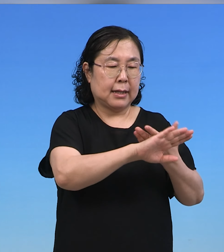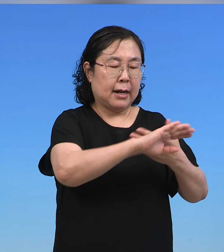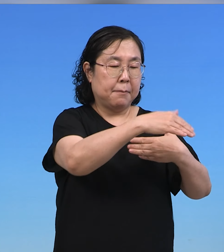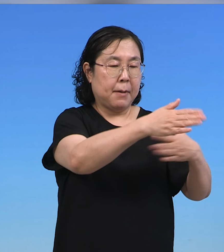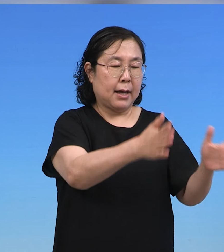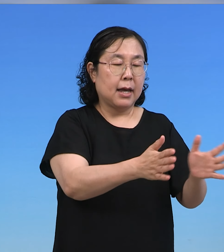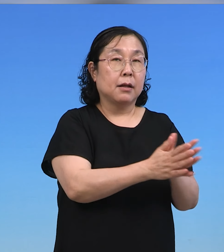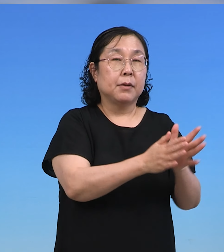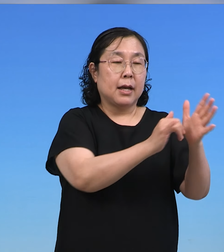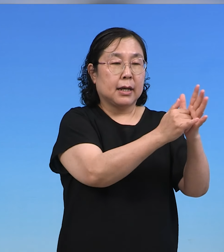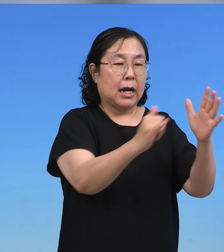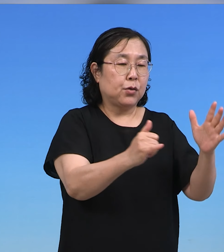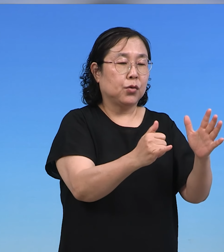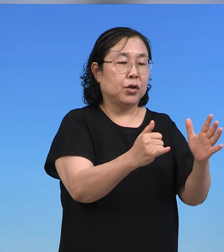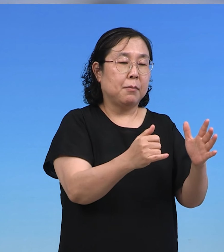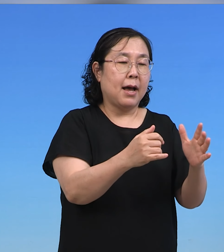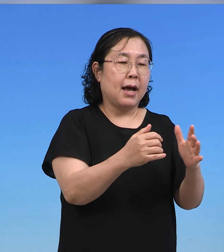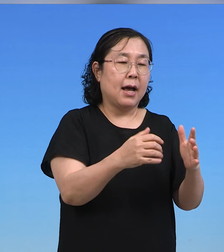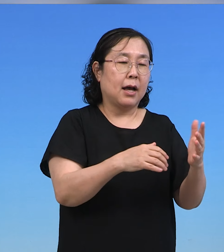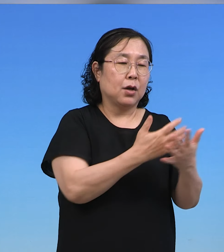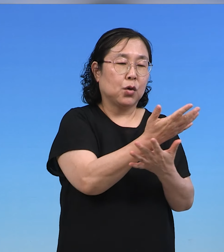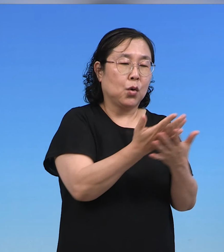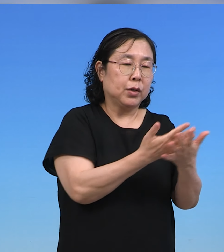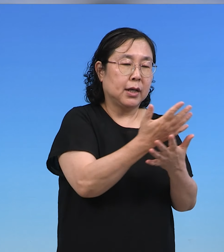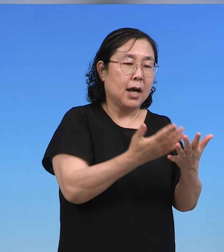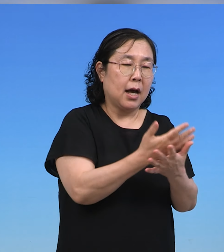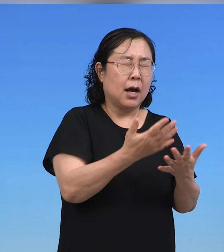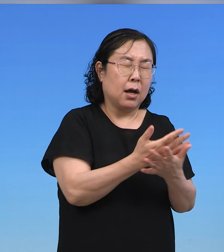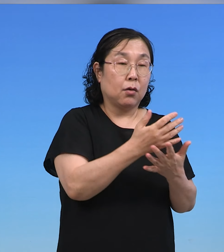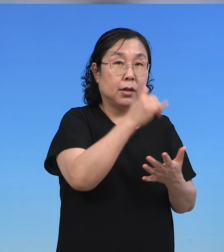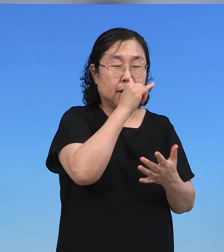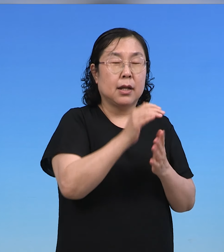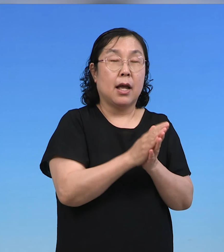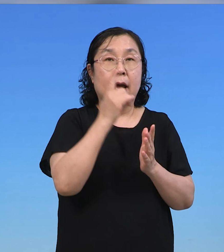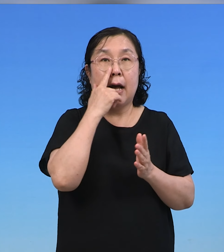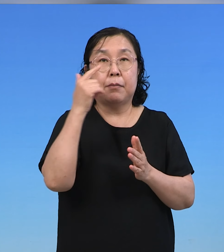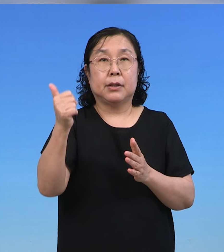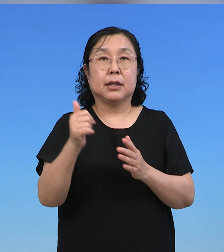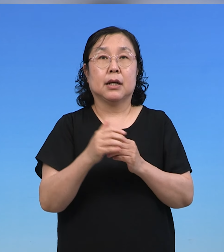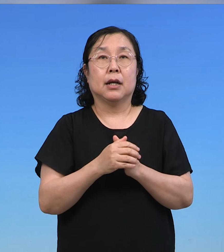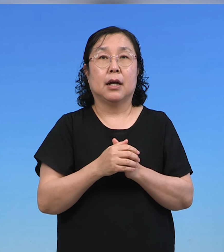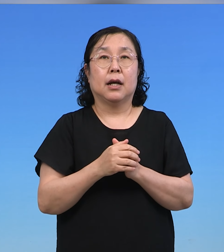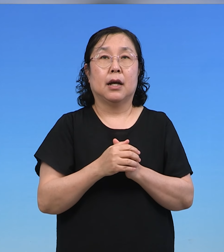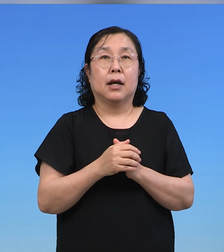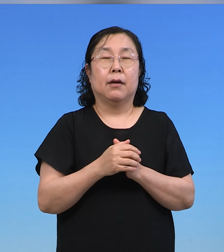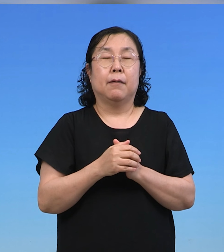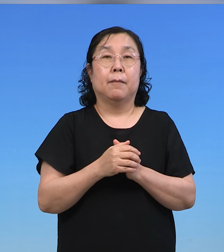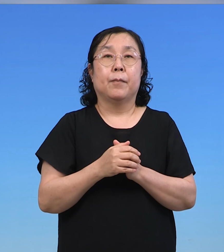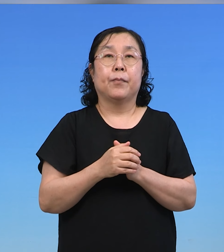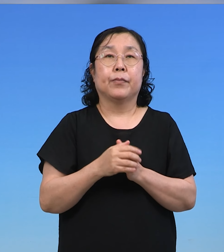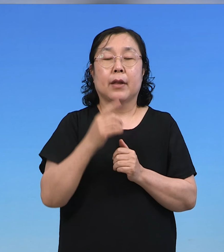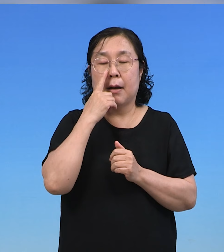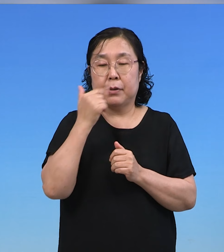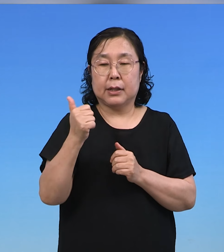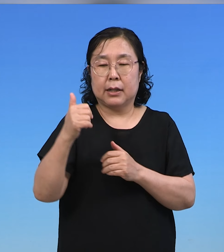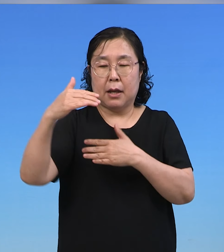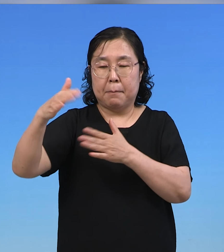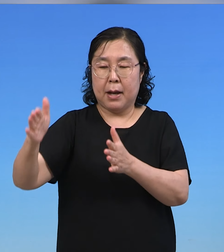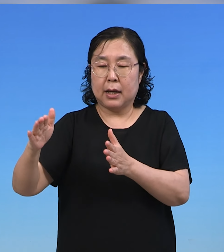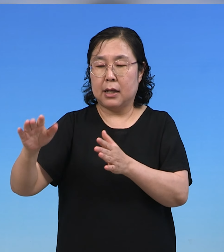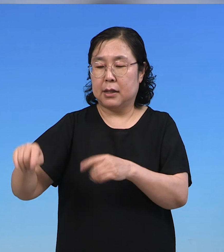막 낄낄거리고 웃고 이러고 있는데 아버지가 쓱 방에서 빠져나와서 이제 거실에서 놀고 있었고 이제 방으로